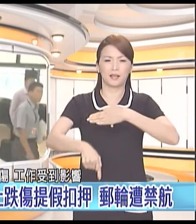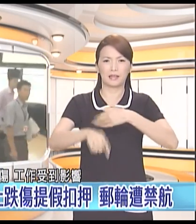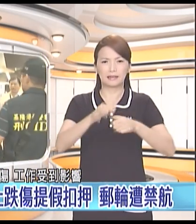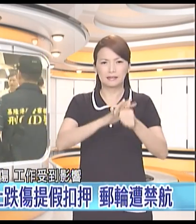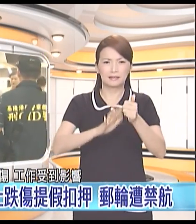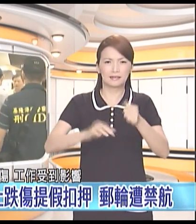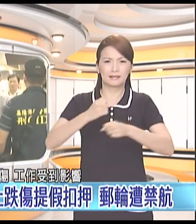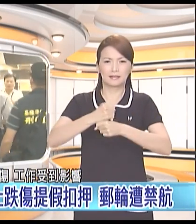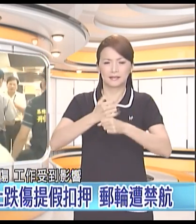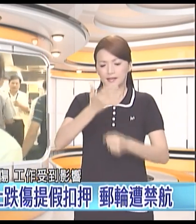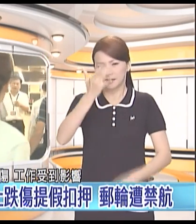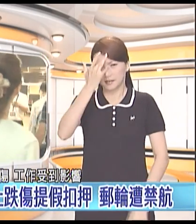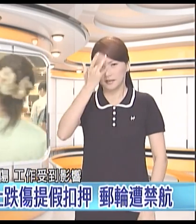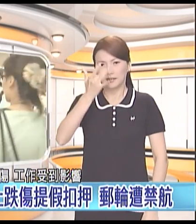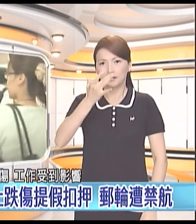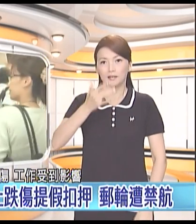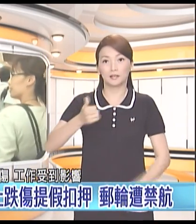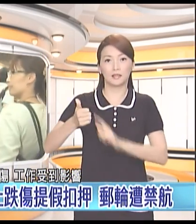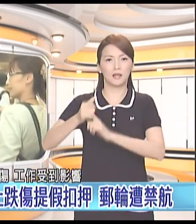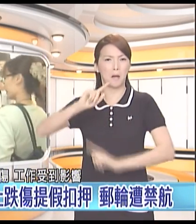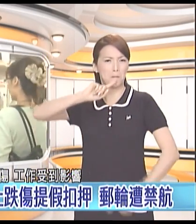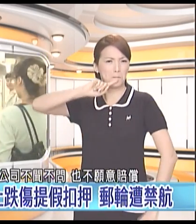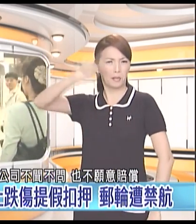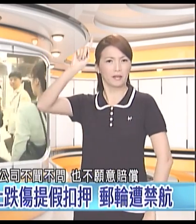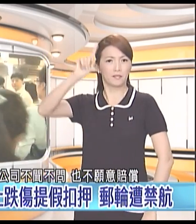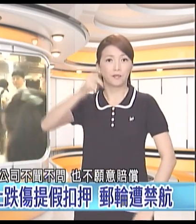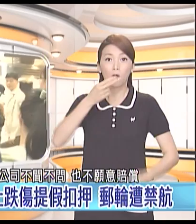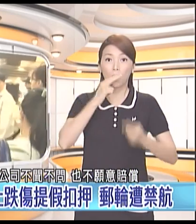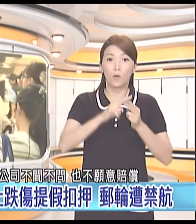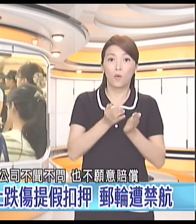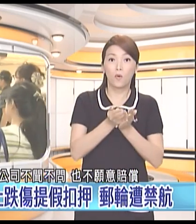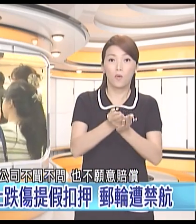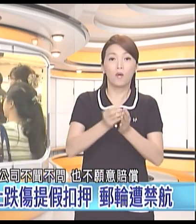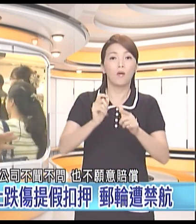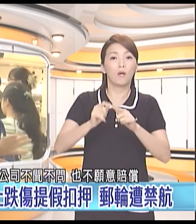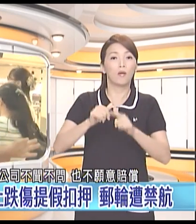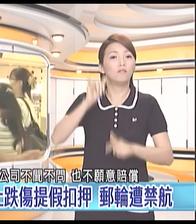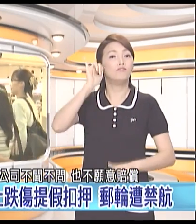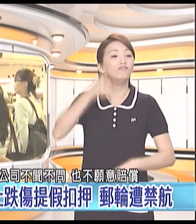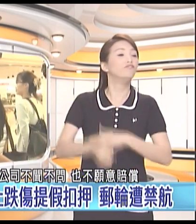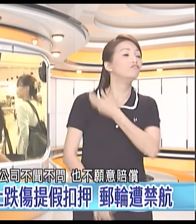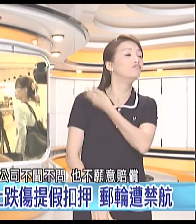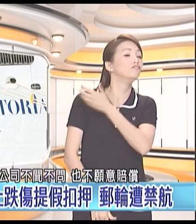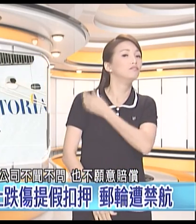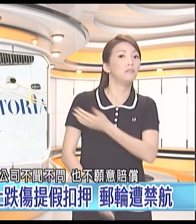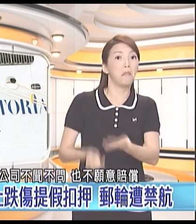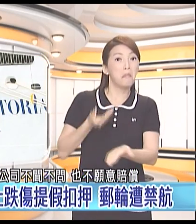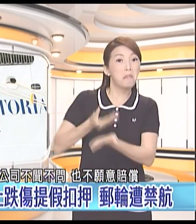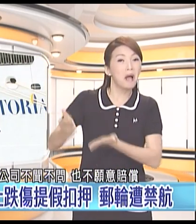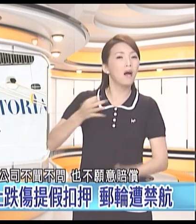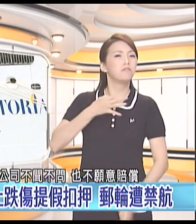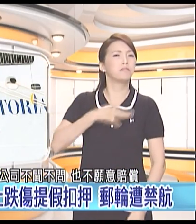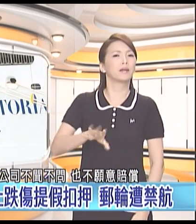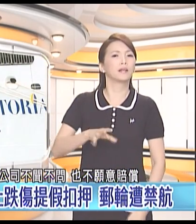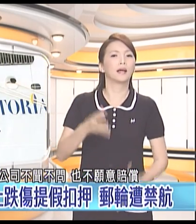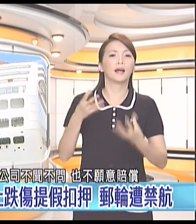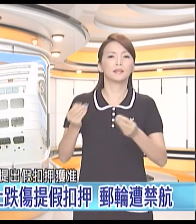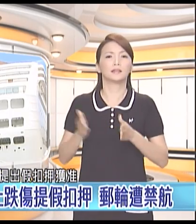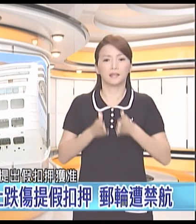椎受伤，工作受到影响。他指控邮轮公司不闻不问，也不愿意赔偿，因此